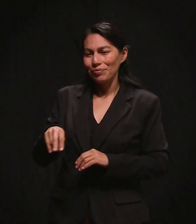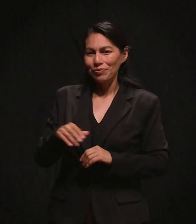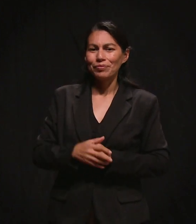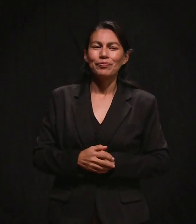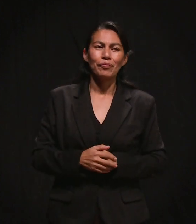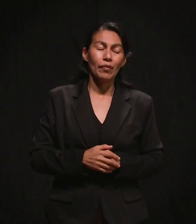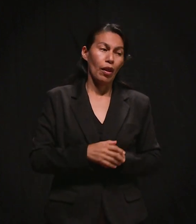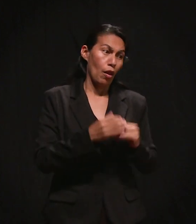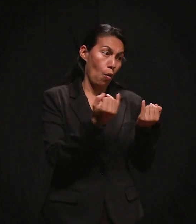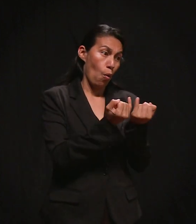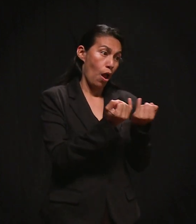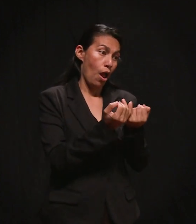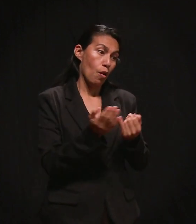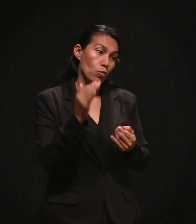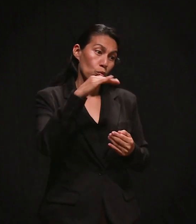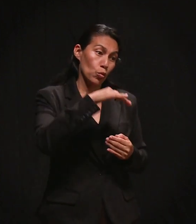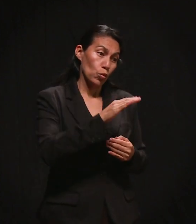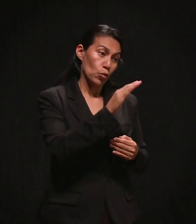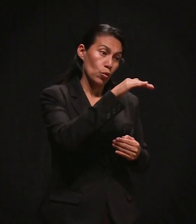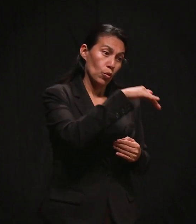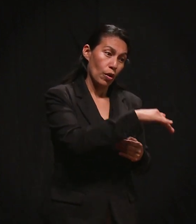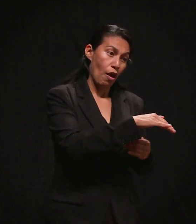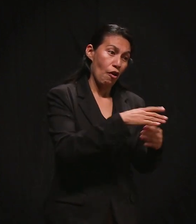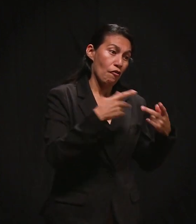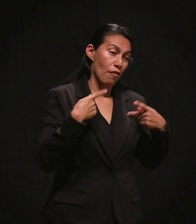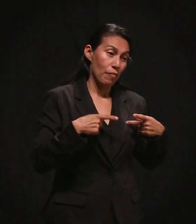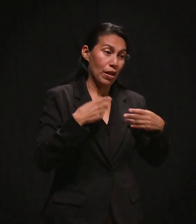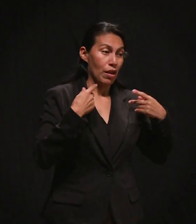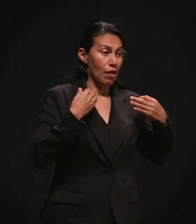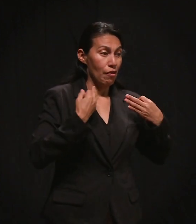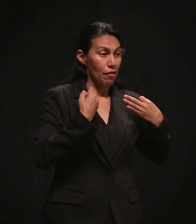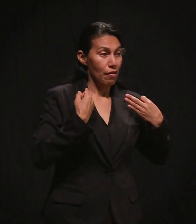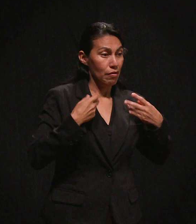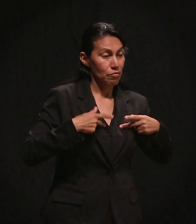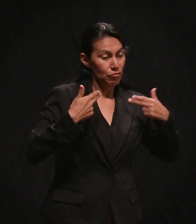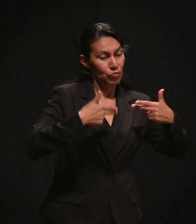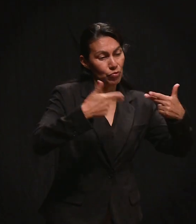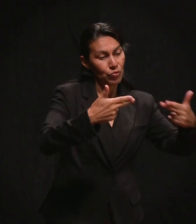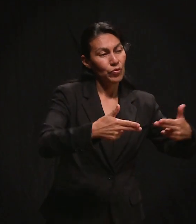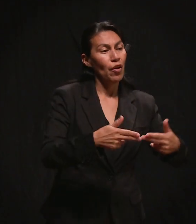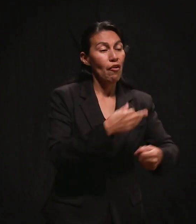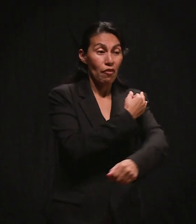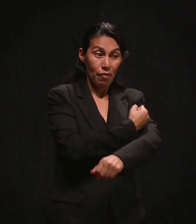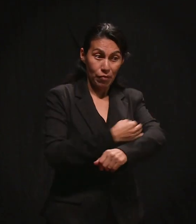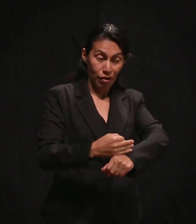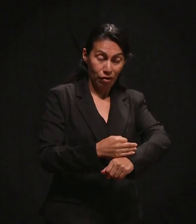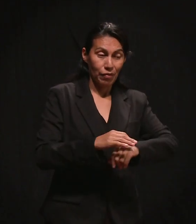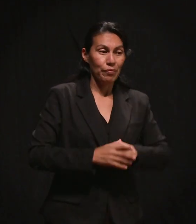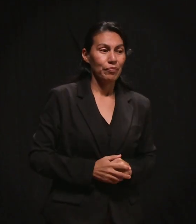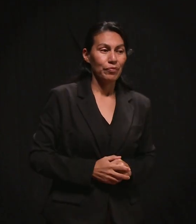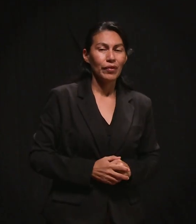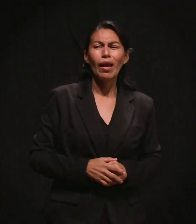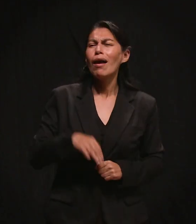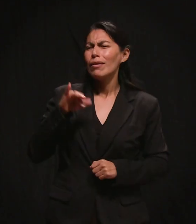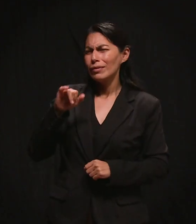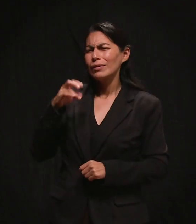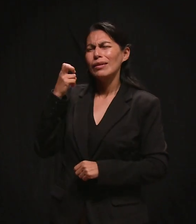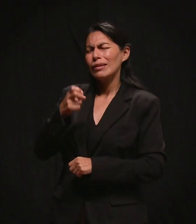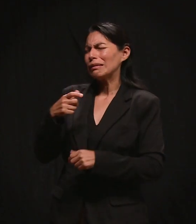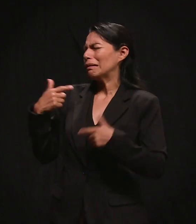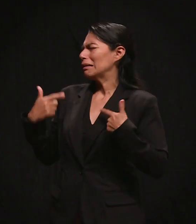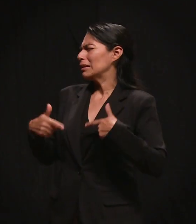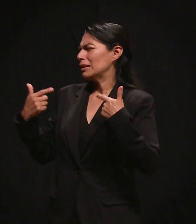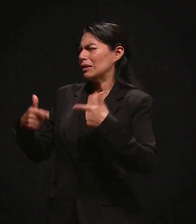de familia en familia. Amén, ¿no? Amén. Así es. Esa es una de las herencias más maravillosas que he